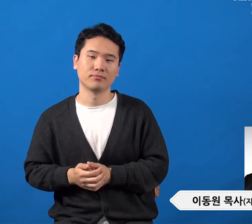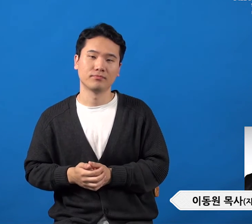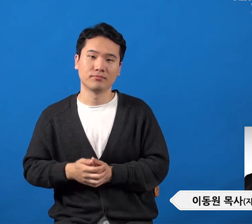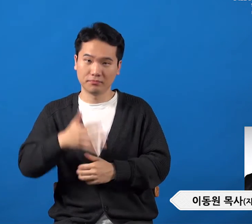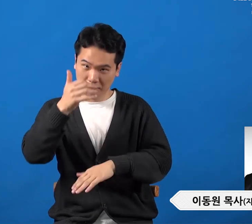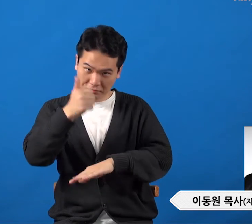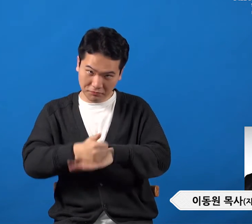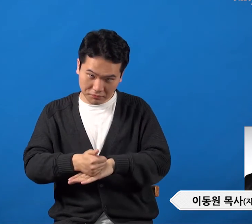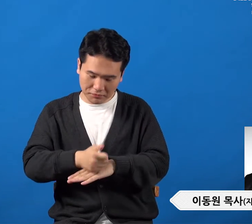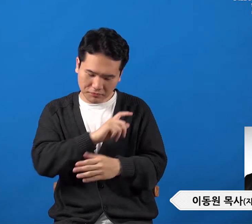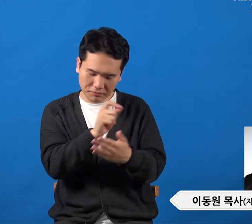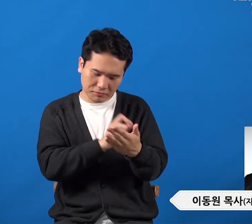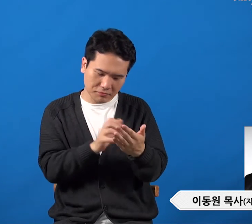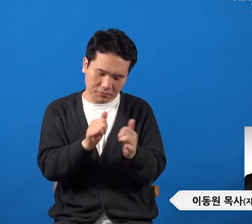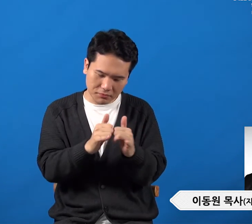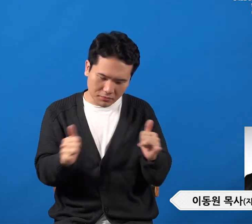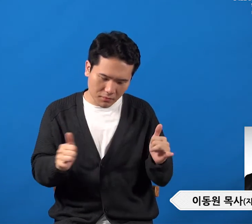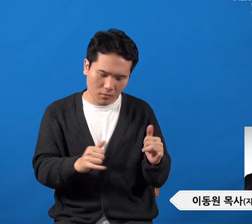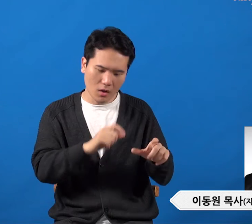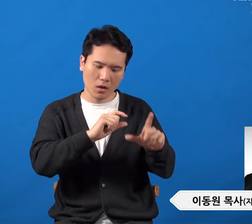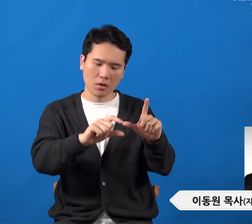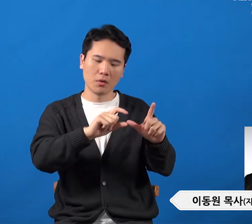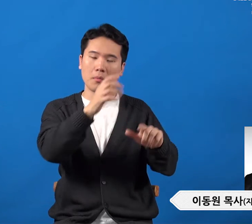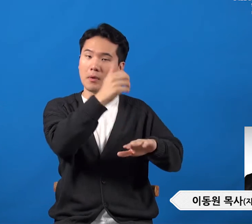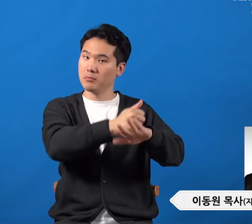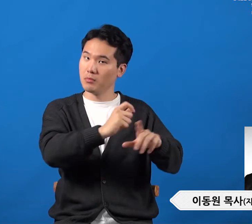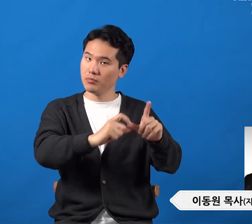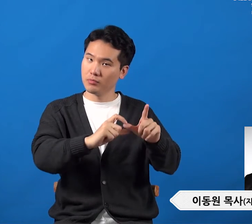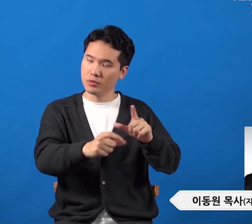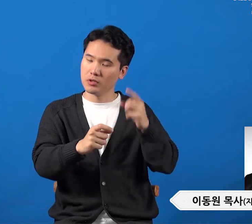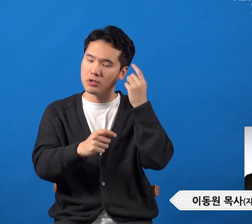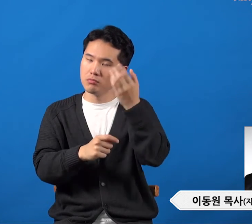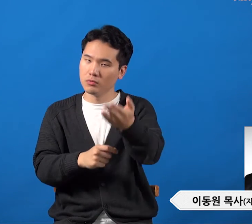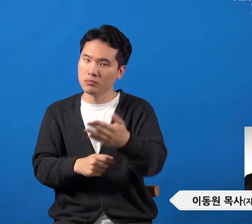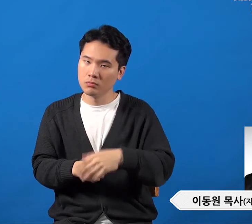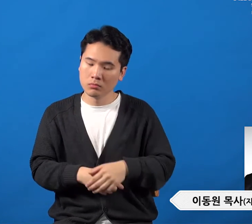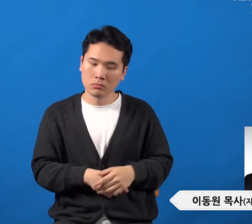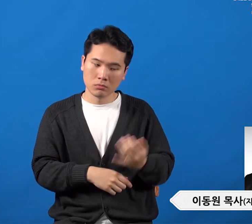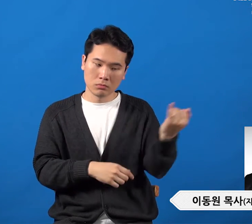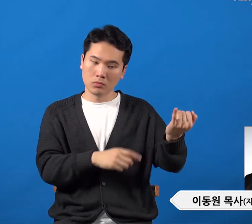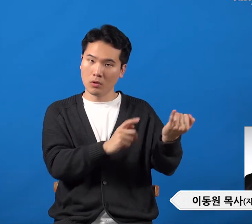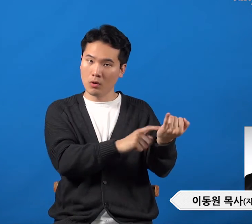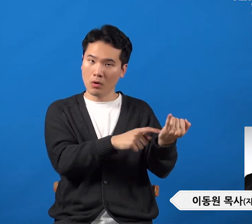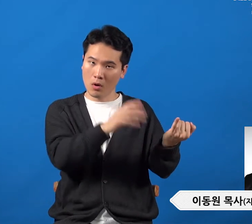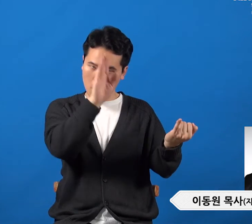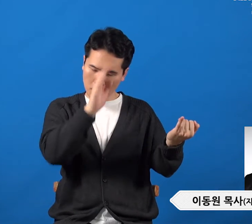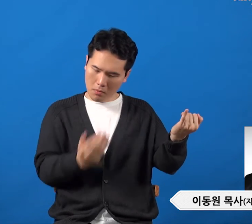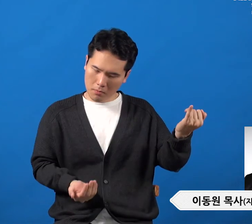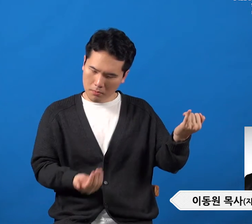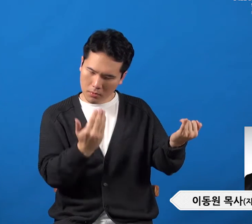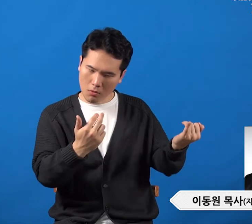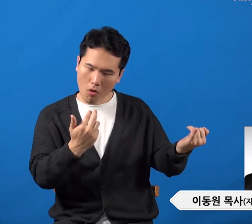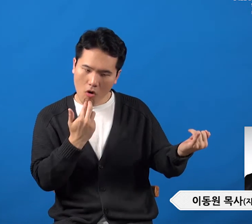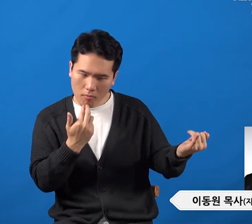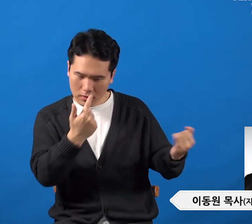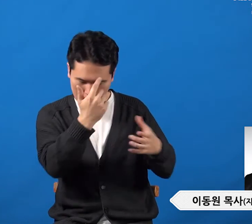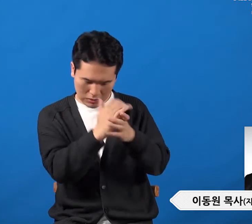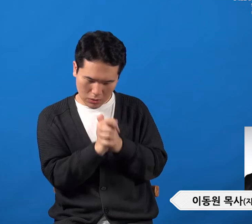마지막 저자는 이 책의 결론 부분에서 이런 질문을 합니다. 그녀가 병에 걸리지 않도록 기도한